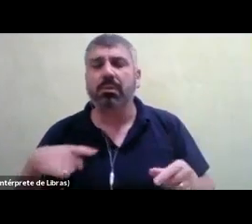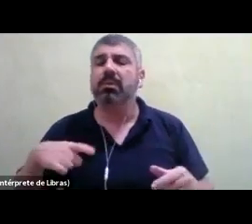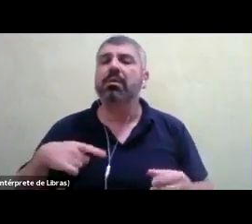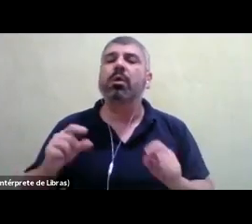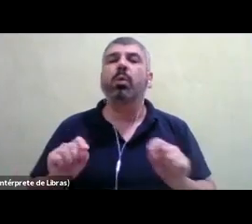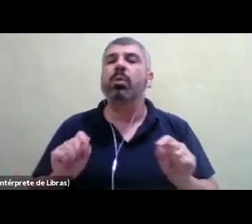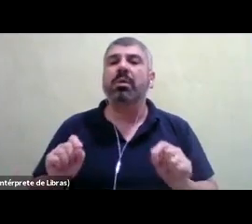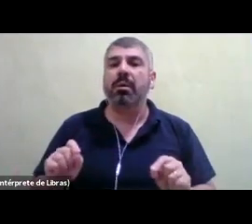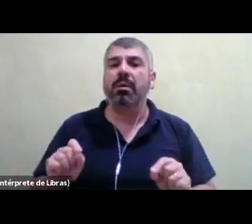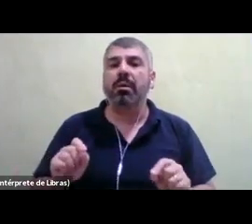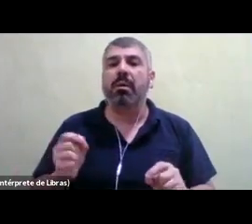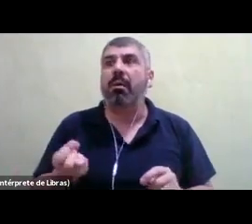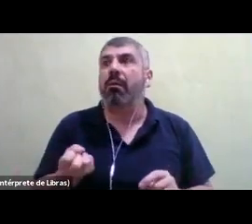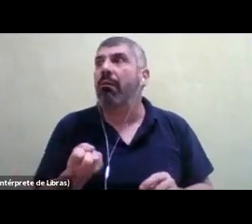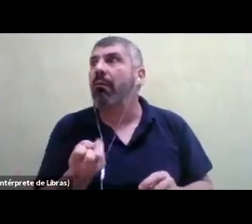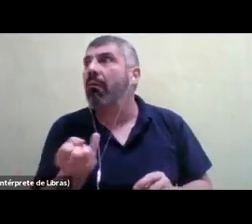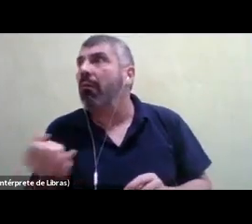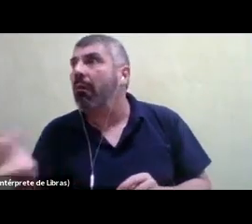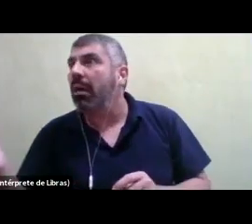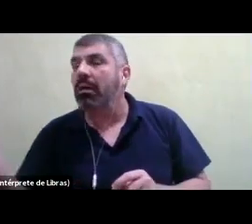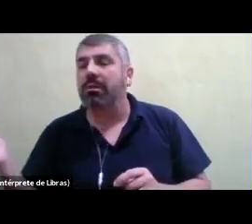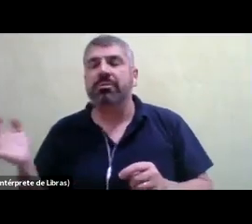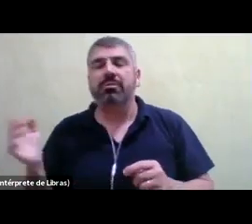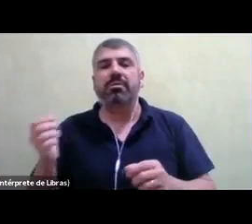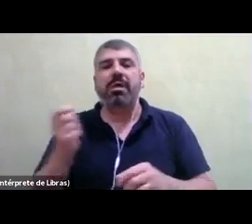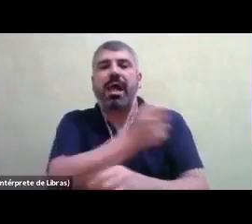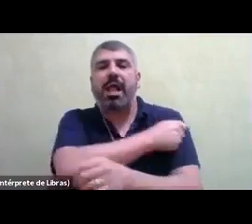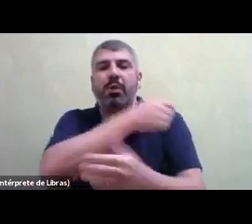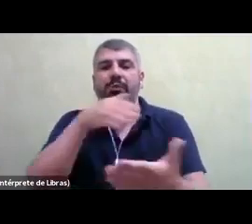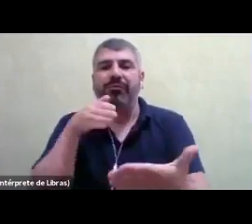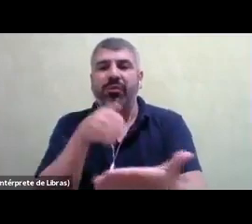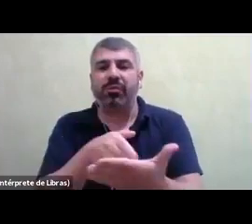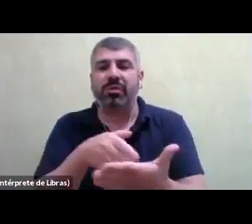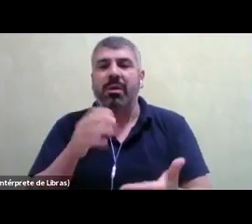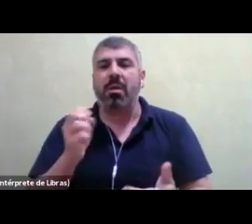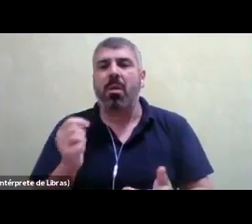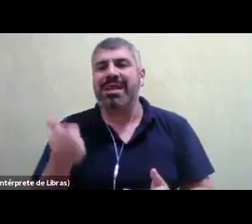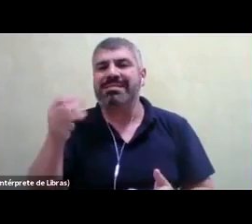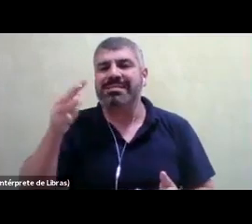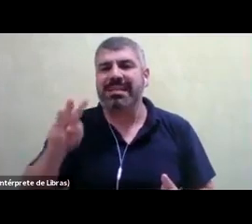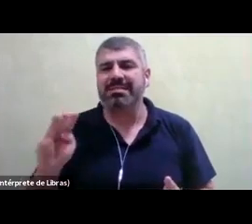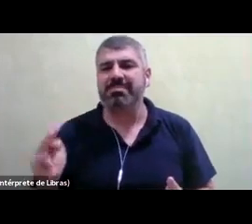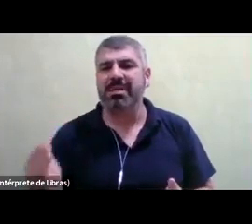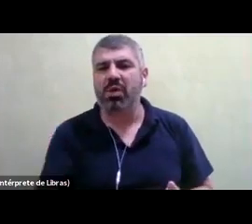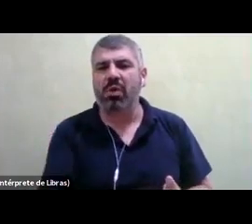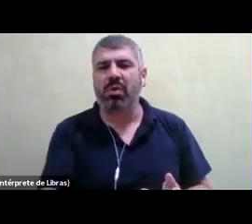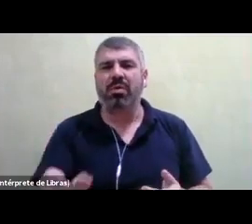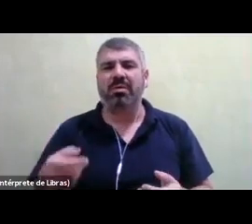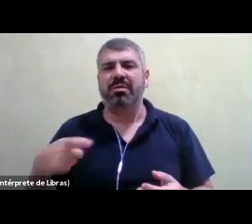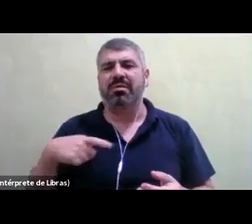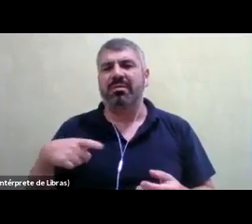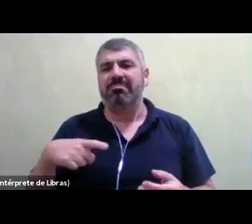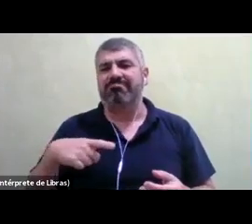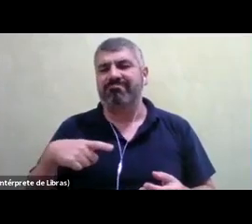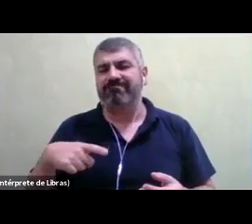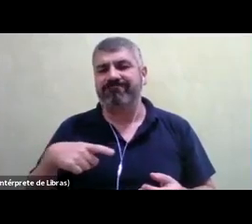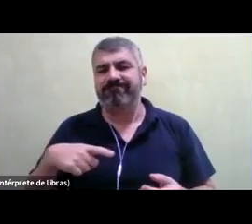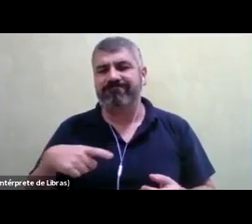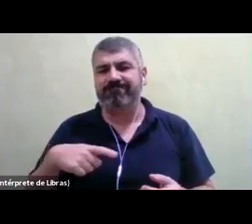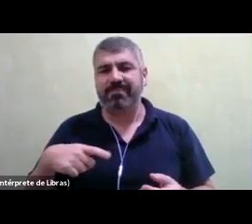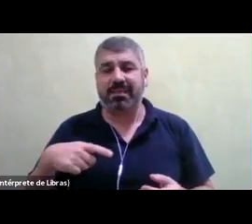de alunos de fronteira, quase 3 milhões de alunos, quando eu tenho uma série e um